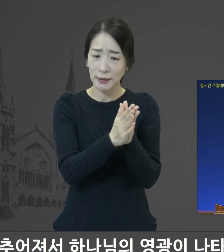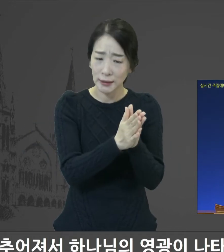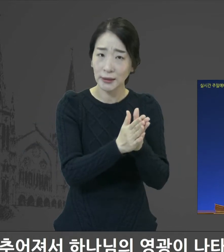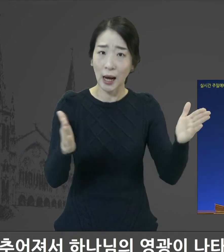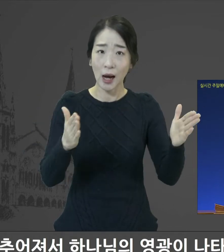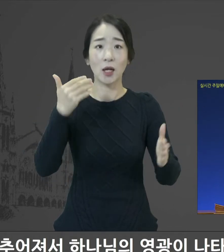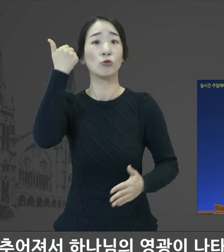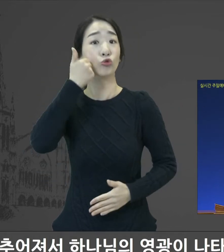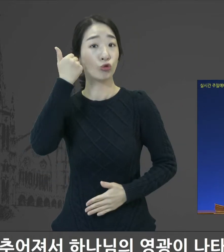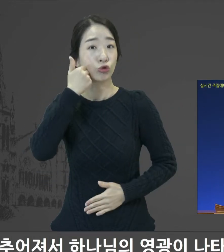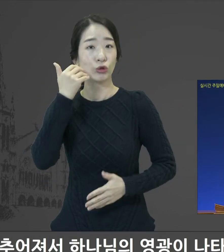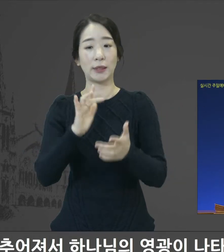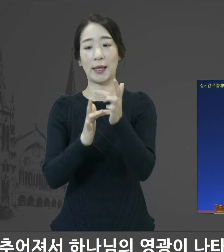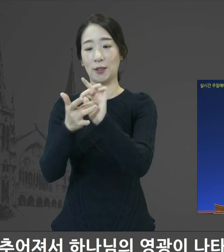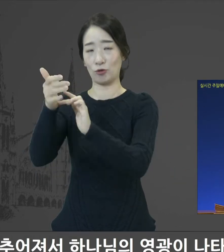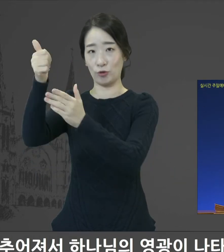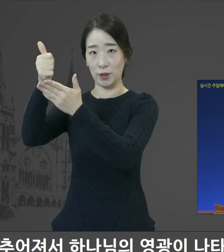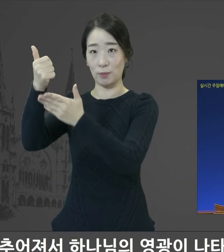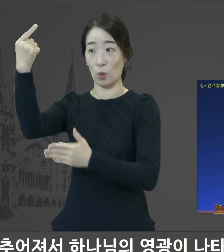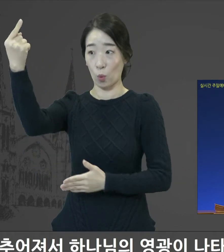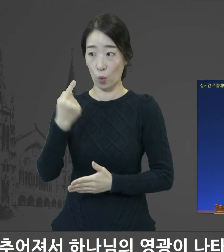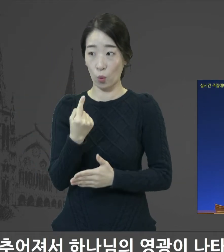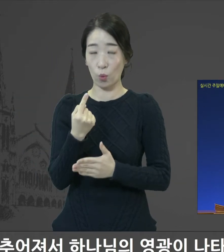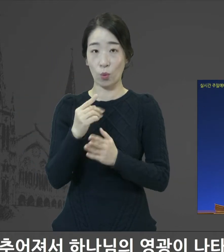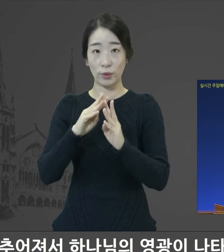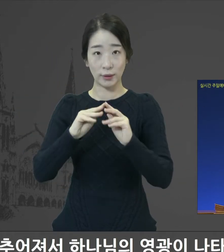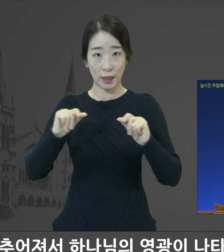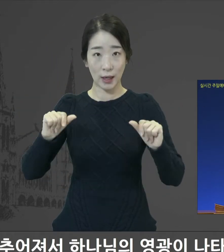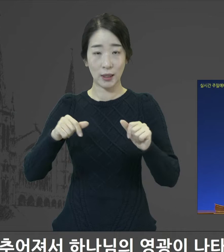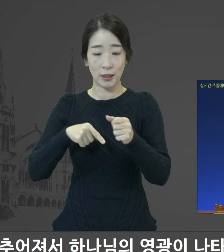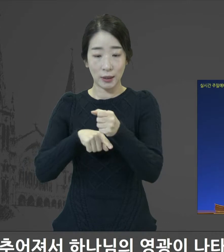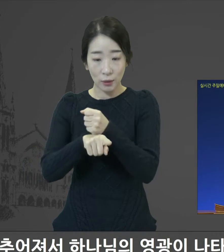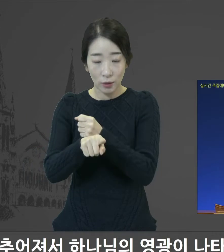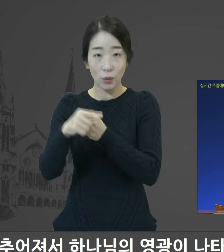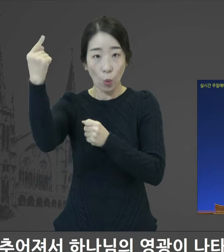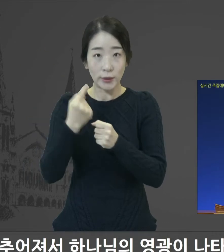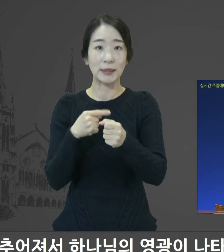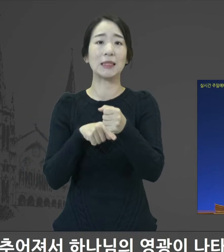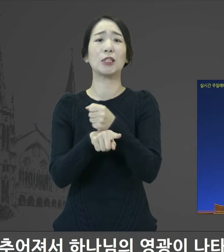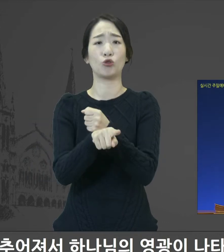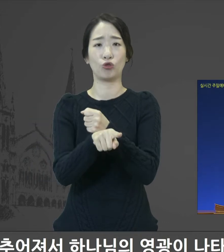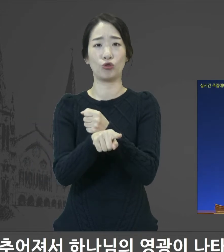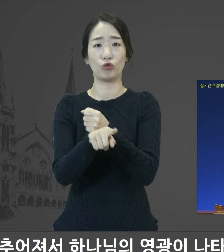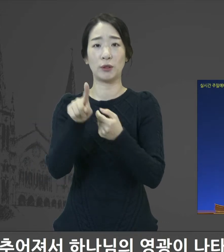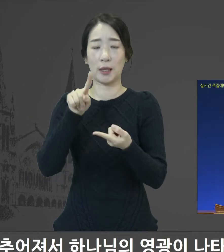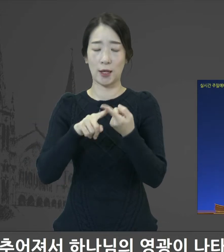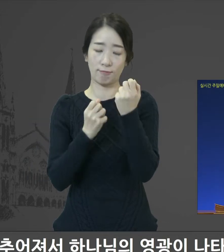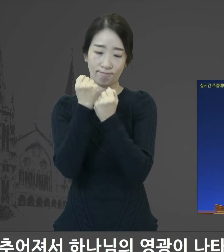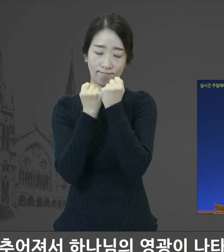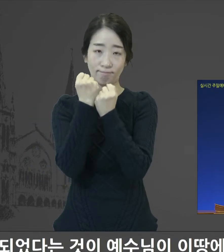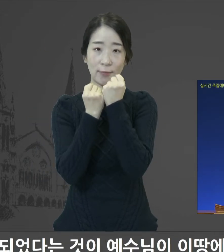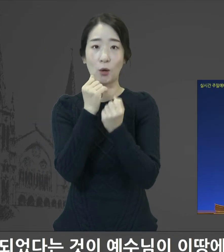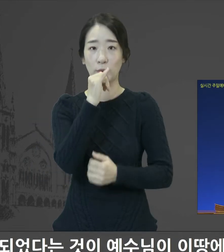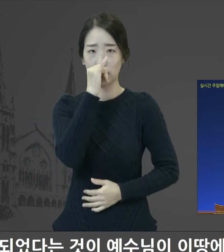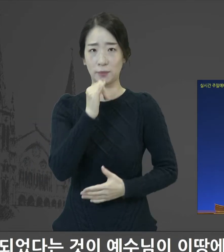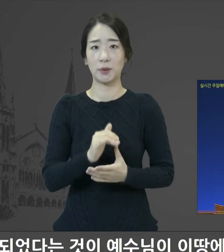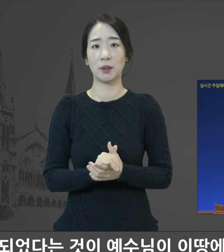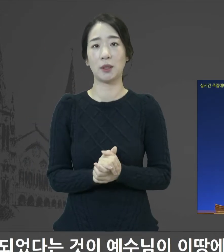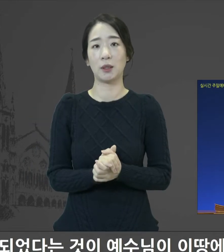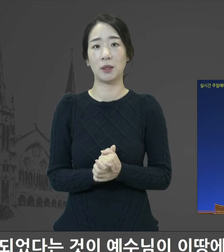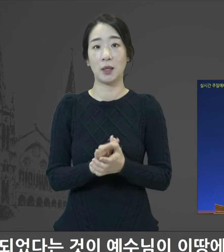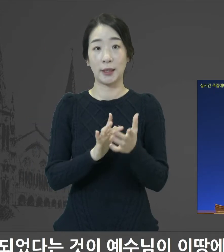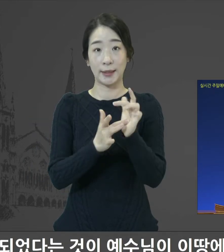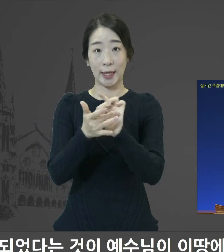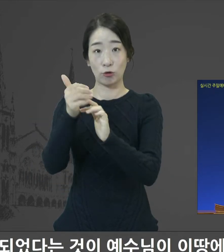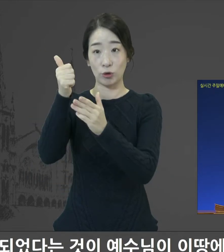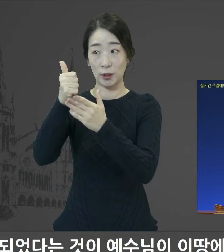예수님이 이 땅에 오신 이유라고 요한이 설명하고 있는 겁니다. 자, 예수님이 이 땅에 빛으로 오셔서